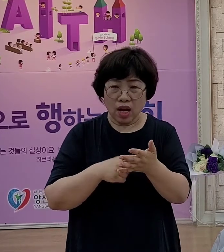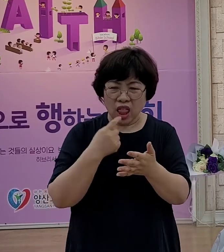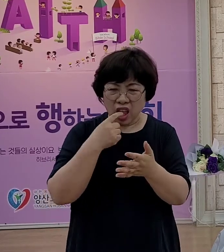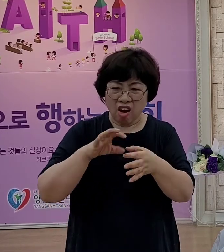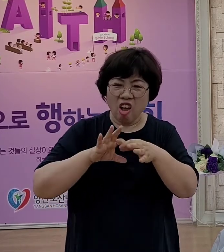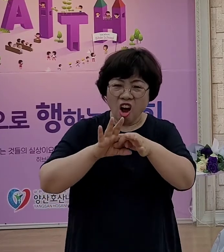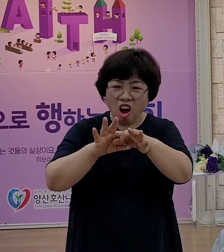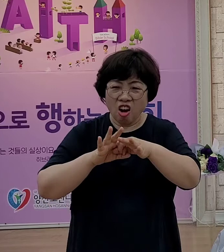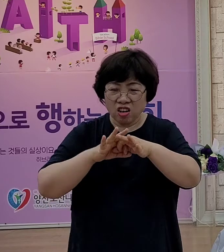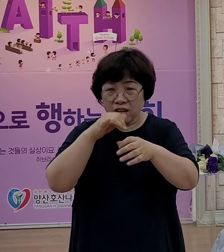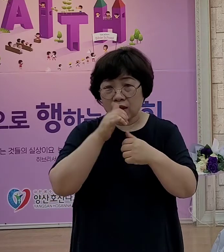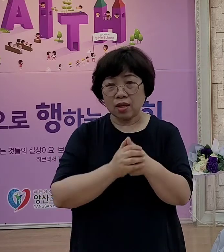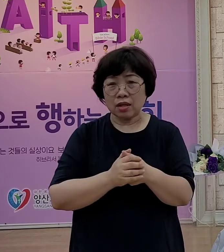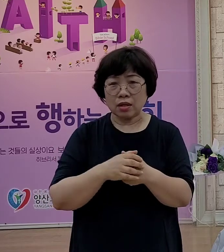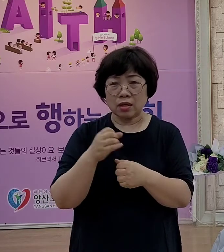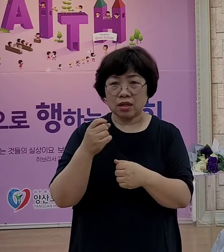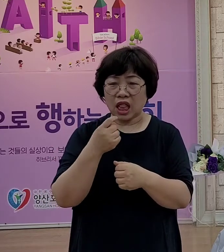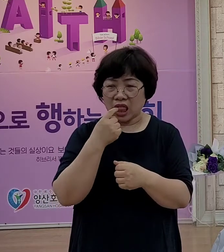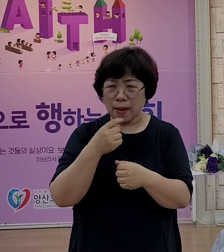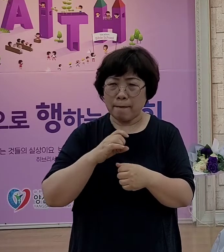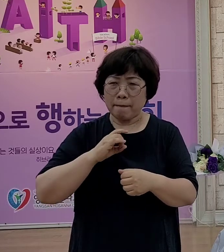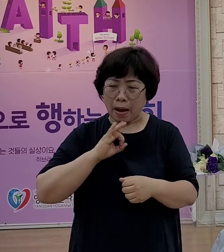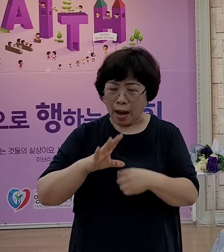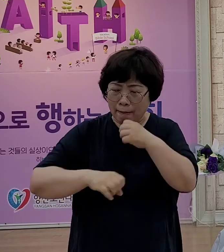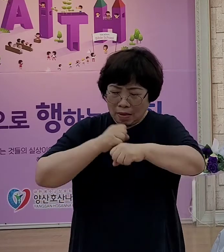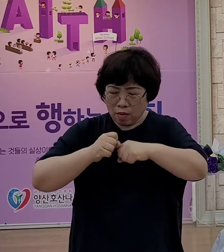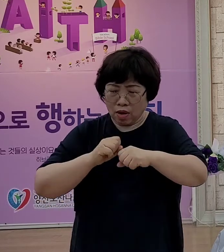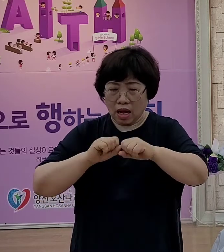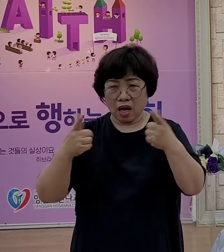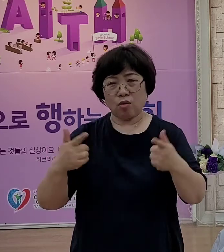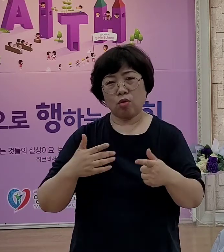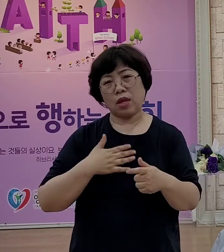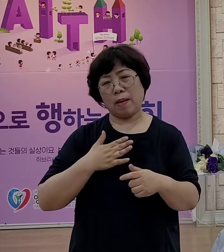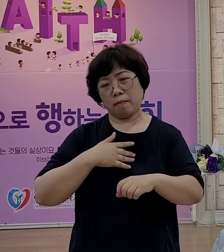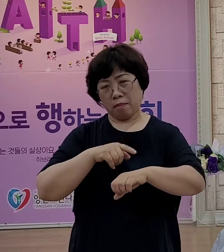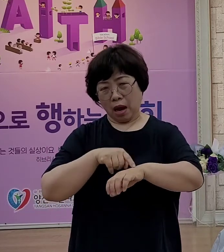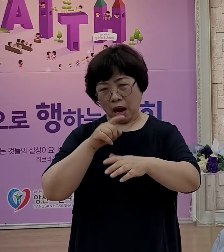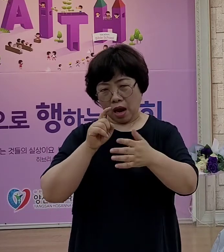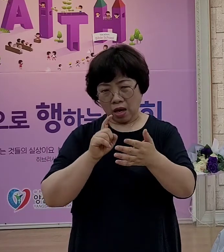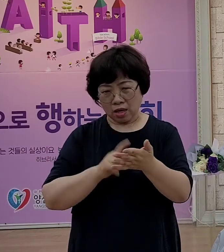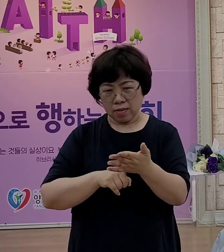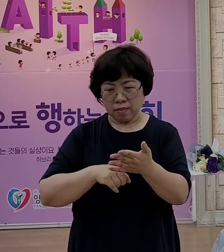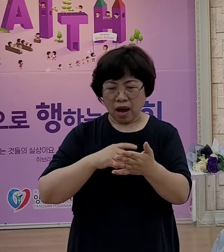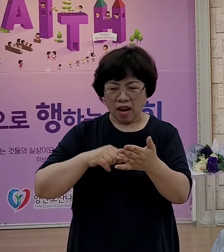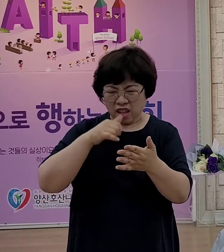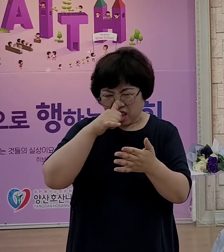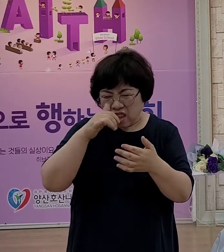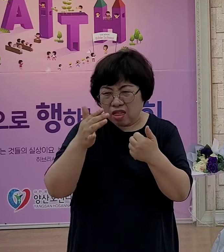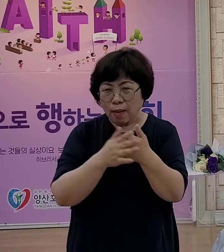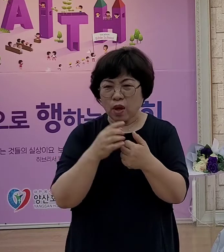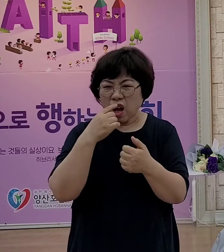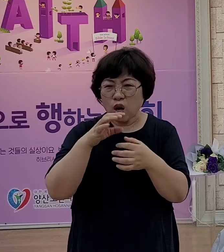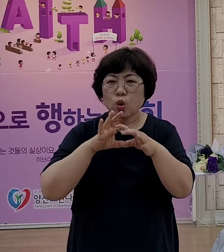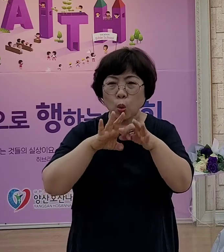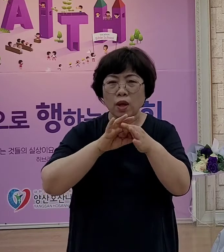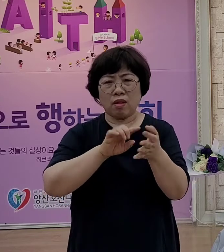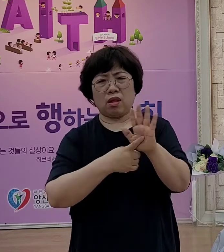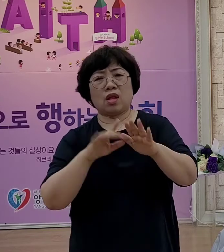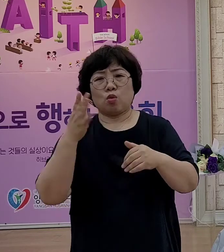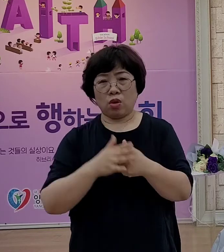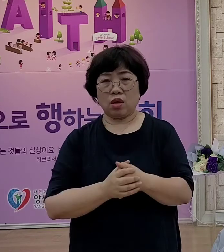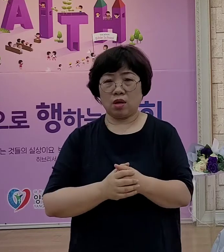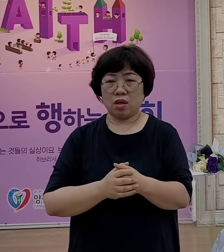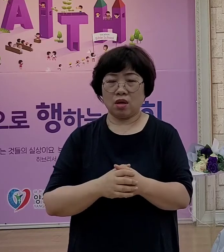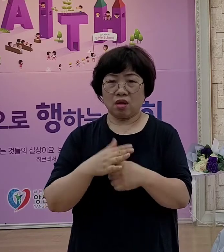그냥 생각 없이 입에서 조잘조잘 하는 것 같지만 그게 우리 마음이다 라고 성경은 분명한, 우리를 너무나도